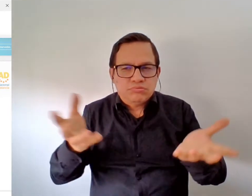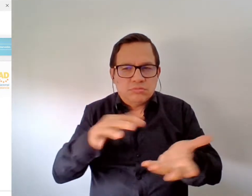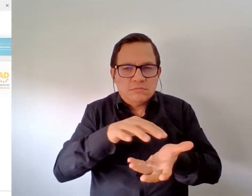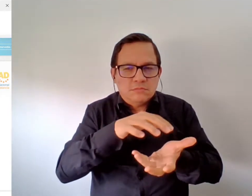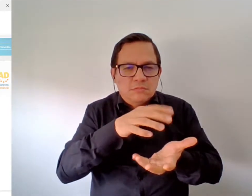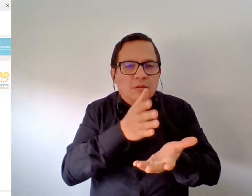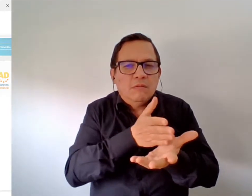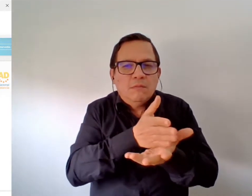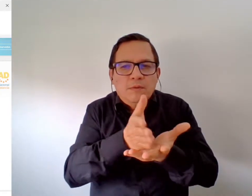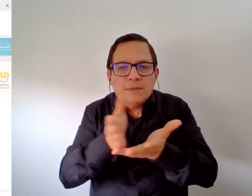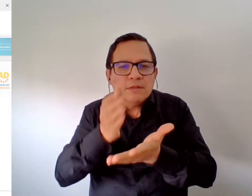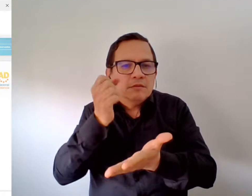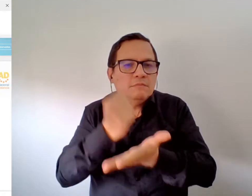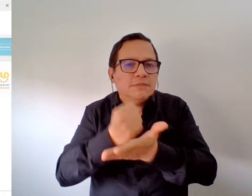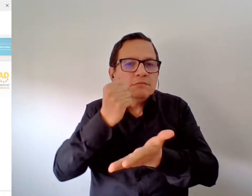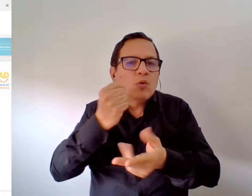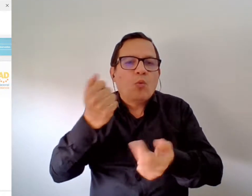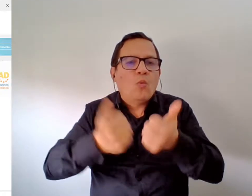Distribución elegida.